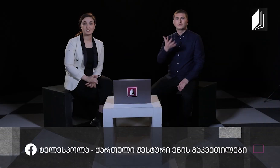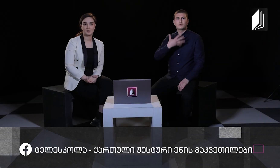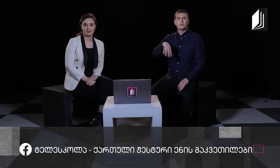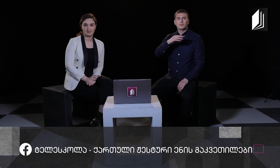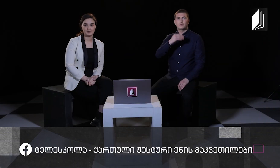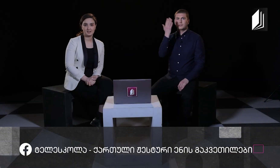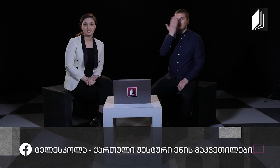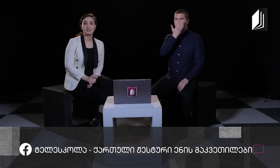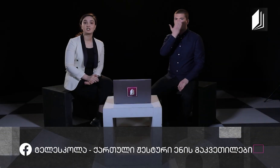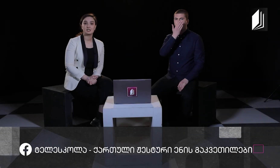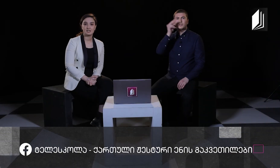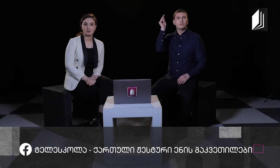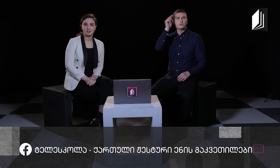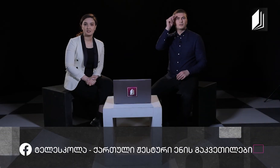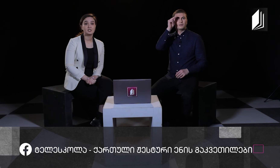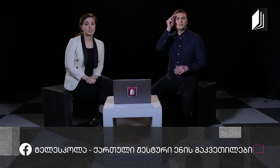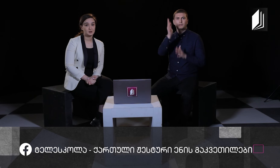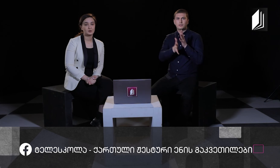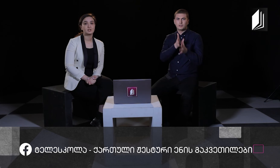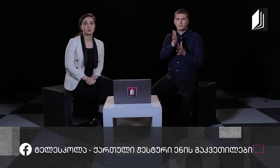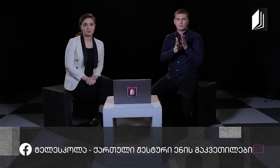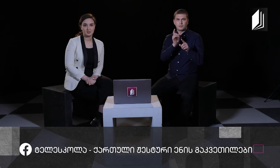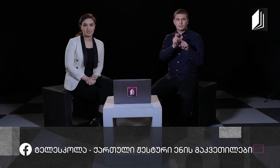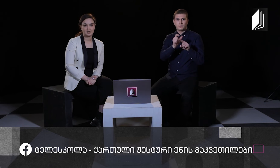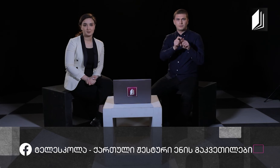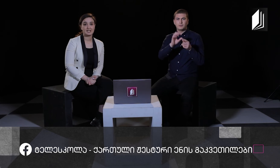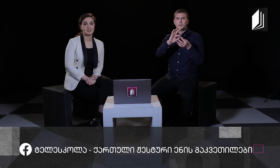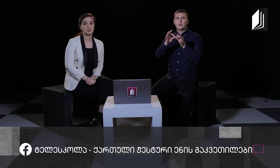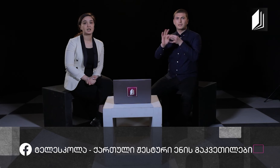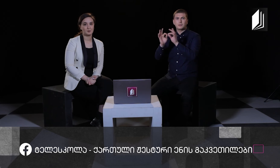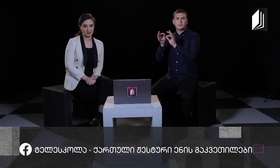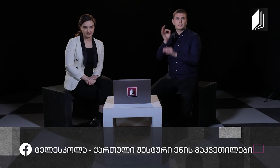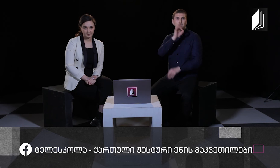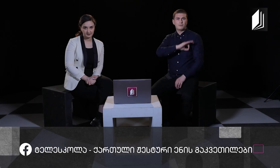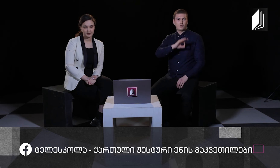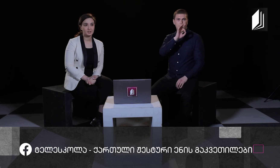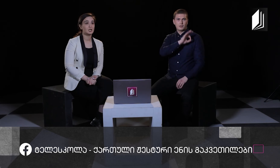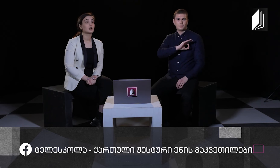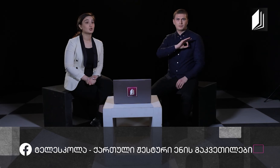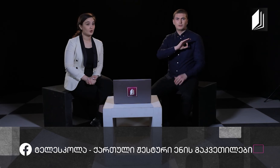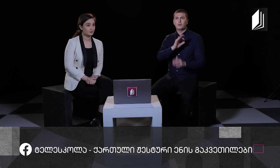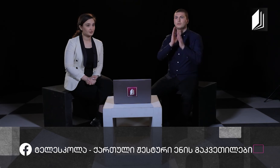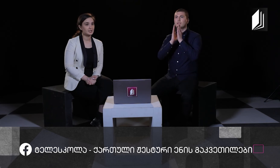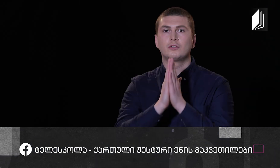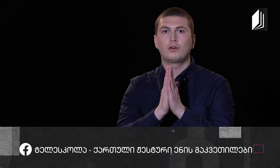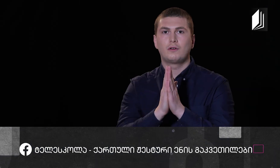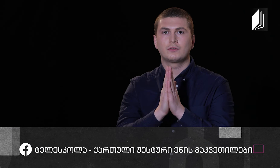ჩვენს გაკვეთილებზე შესწავლილი ჟესტური სიტყვებისა და ფრაზების გამოყენებით გთხოვთ